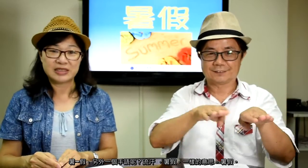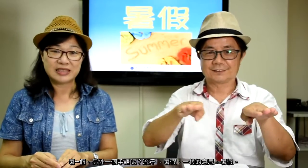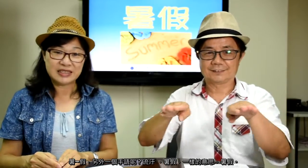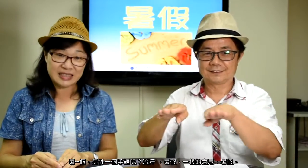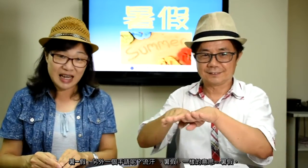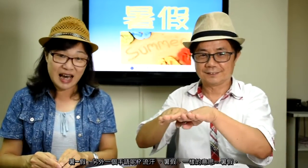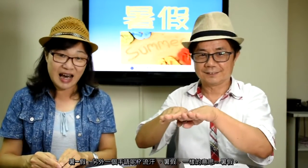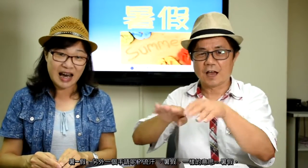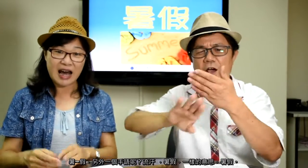假，